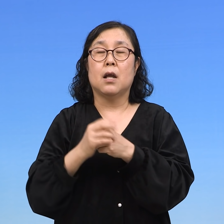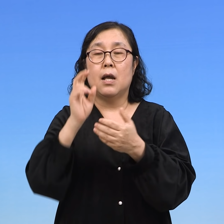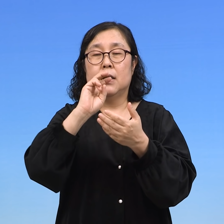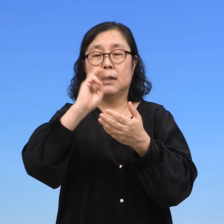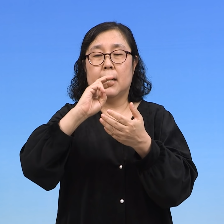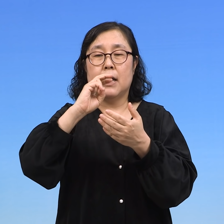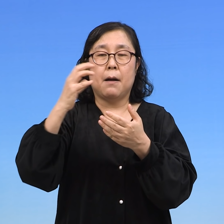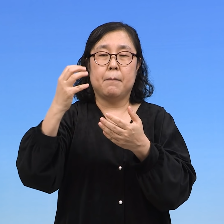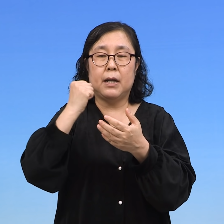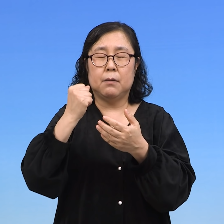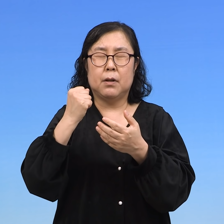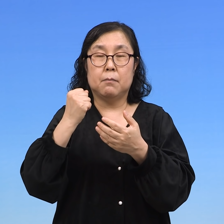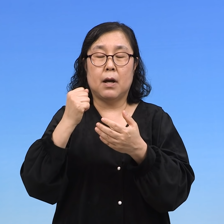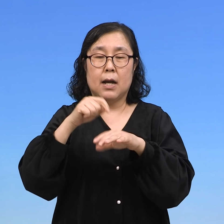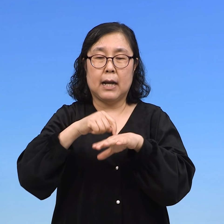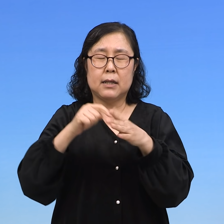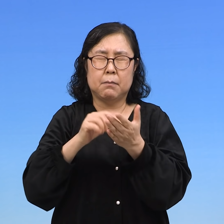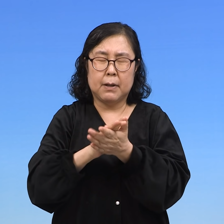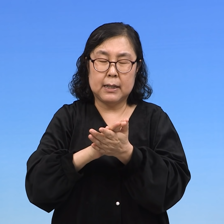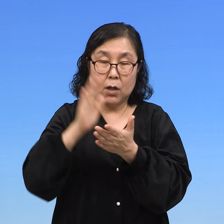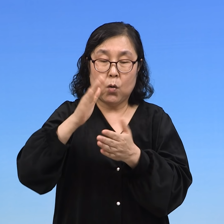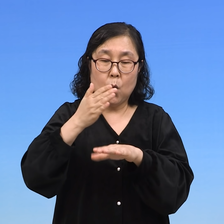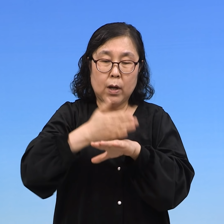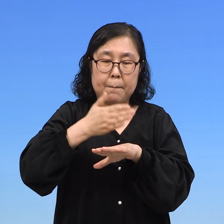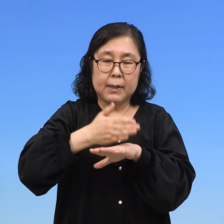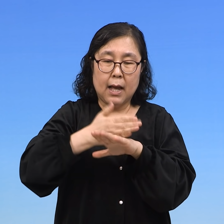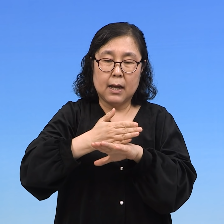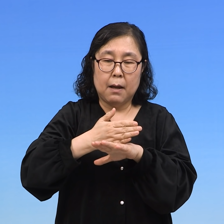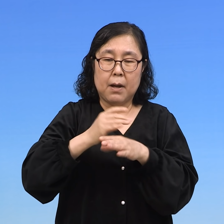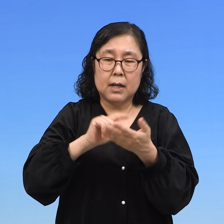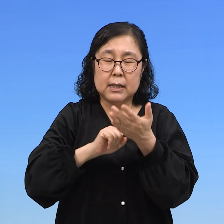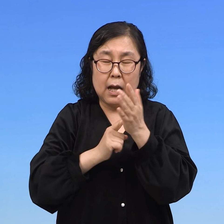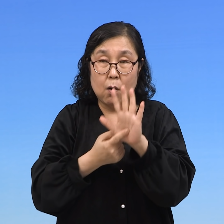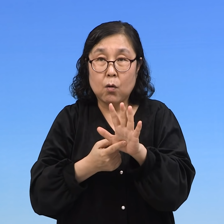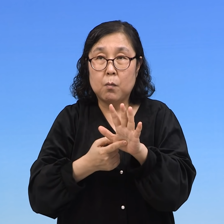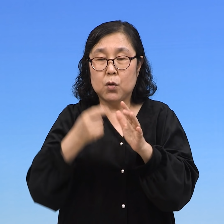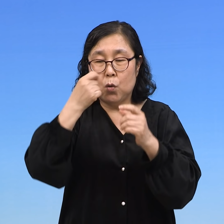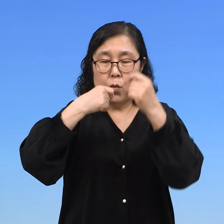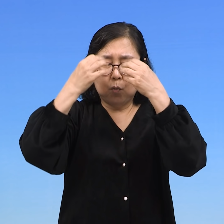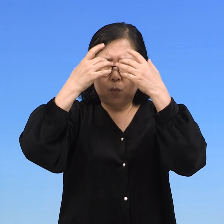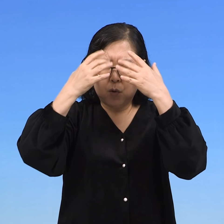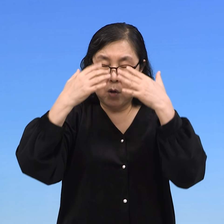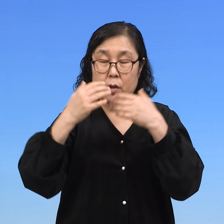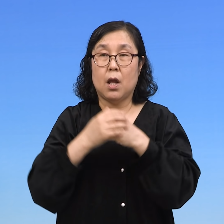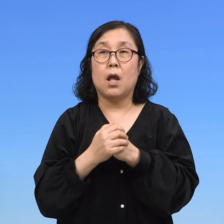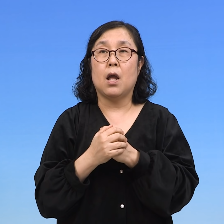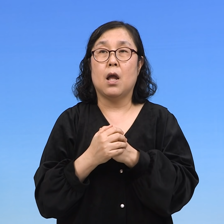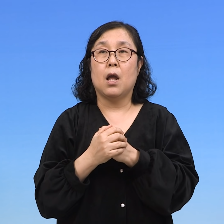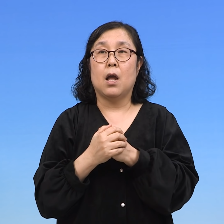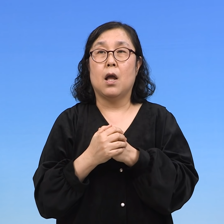찬양을 부르면 은혜를 찬양하면 가슴이 뜨겁고 감사가 나오고 그래서 눈물이 나고 그랬는데